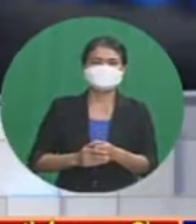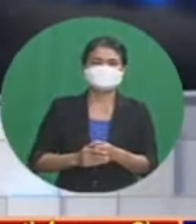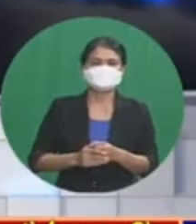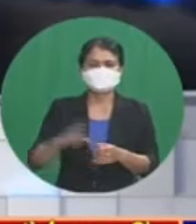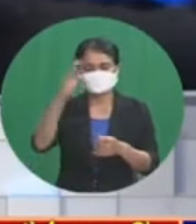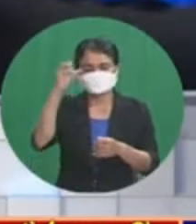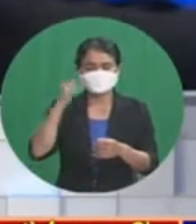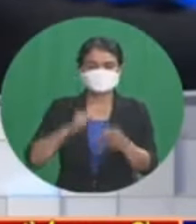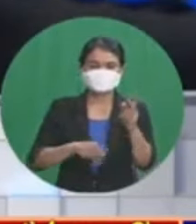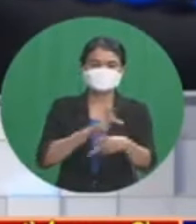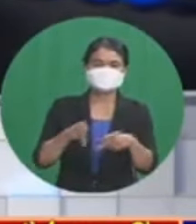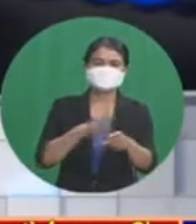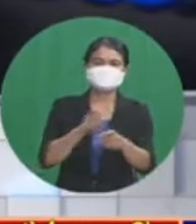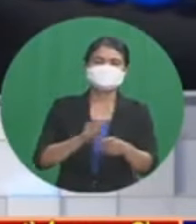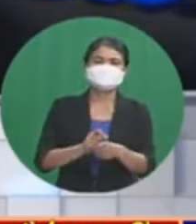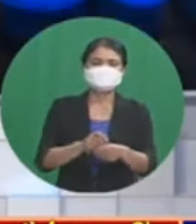លោកលោកស្រីអ្នកនាងកញ្ញាប្រិយមិត្តទូរទស្សនិកជនជាទីគោរព័ត៌មានក្នុងប្រទេសនិងអន្តរជាតិដែលលោកស្រីអ្នកនាងកញ្ញាទើបបានទស្សនានៅពេលនេះចប់តែប៉ុណ្ណេះសូមថ្លាអំណរគុណចំពោះការយកចិត្តទុកដាក់តាមដានទស្សនារបស់លោកអ្នកខ្ញុំបាទរួមទាំងក្រុមការងារសូមអរគុណសូមគោរពលា